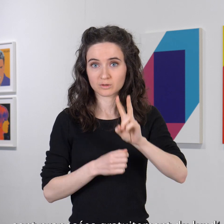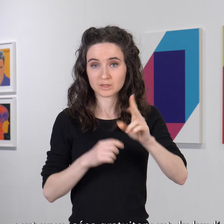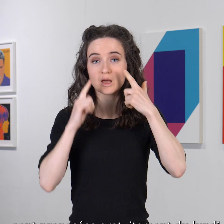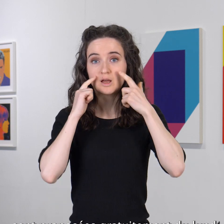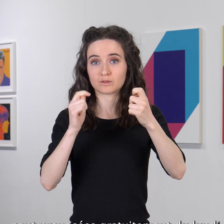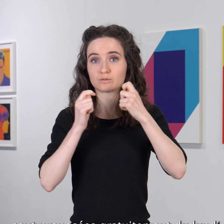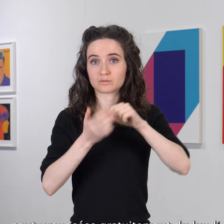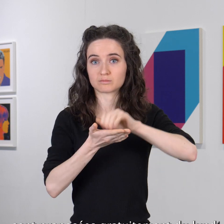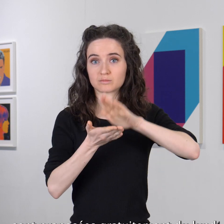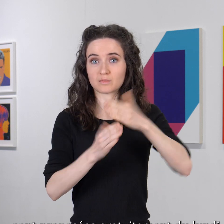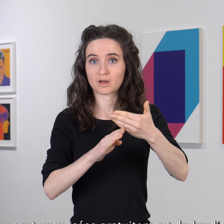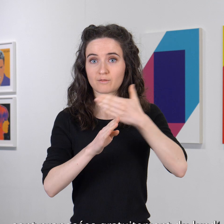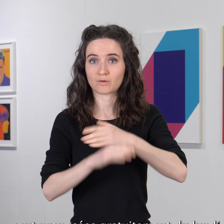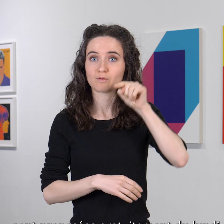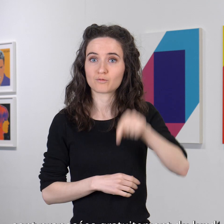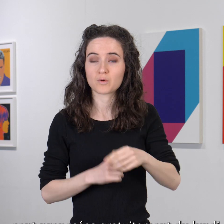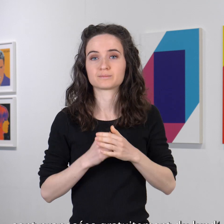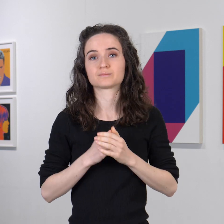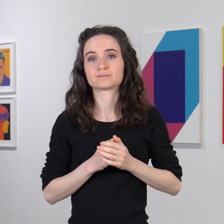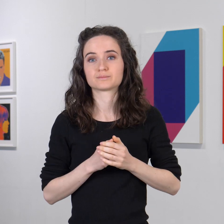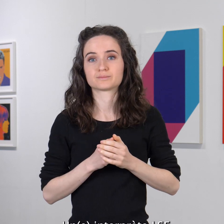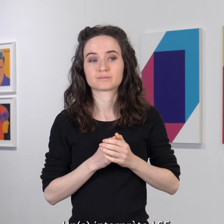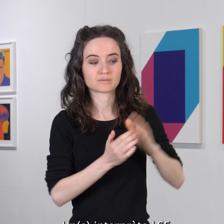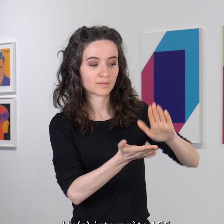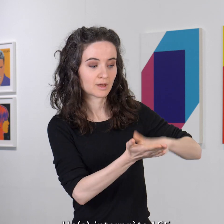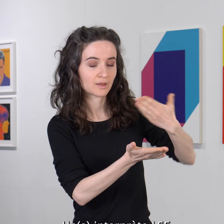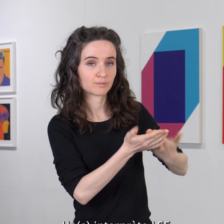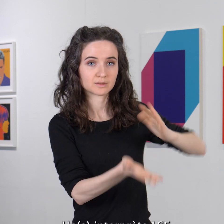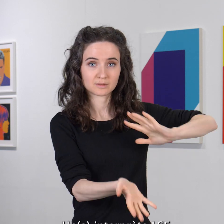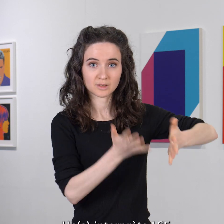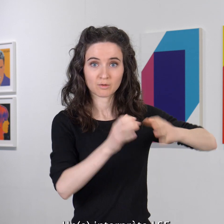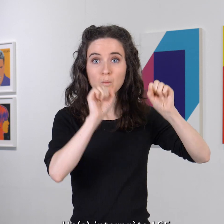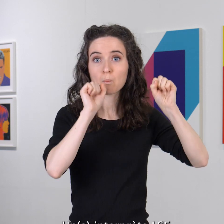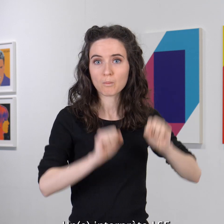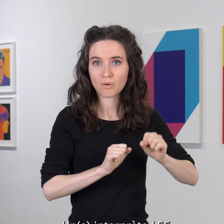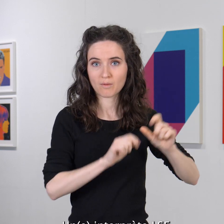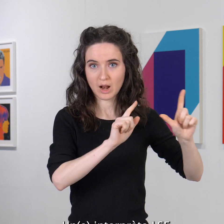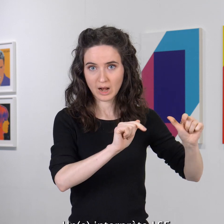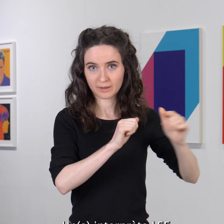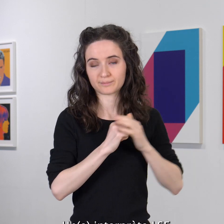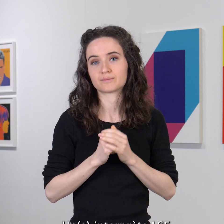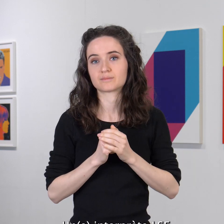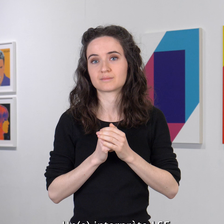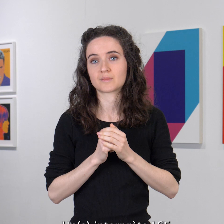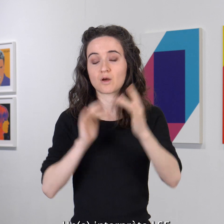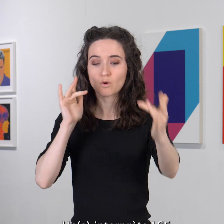au vendredi et sur inscription. Un ou une interprète LSF peut être prise en charge par le